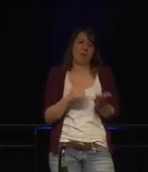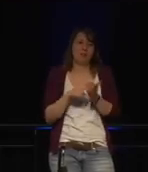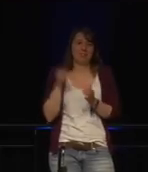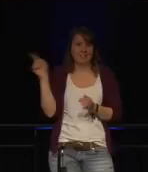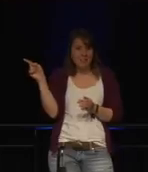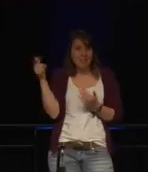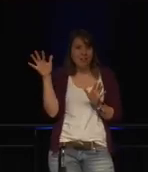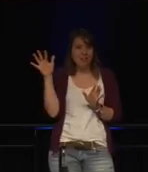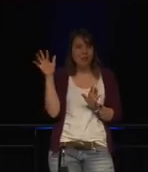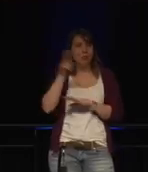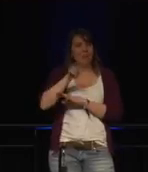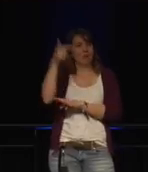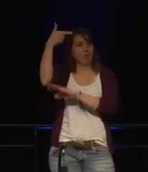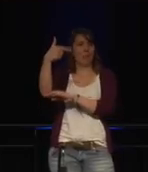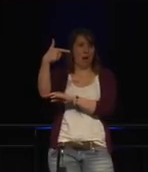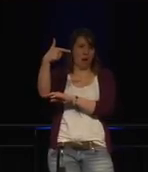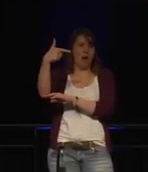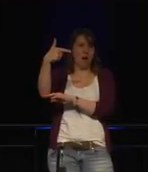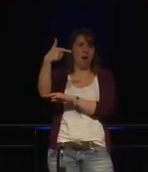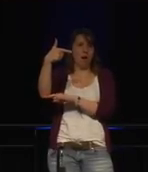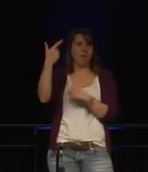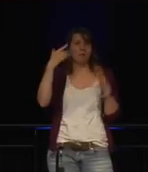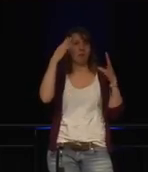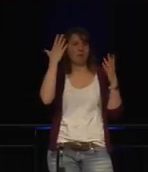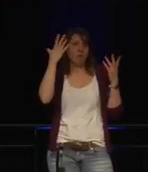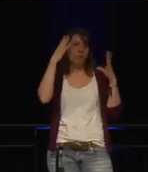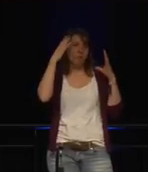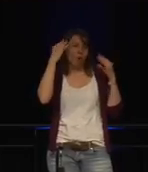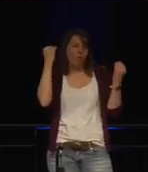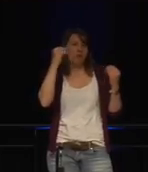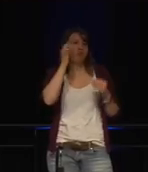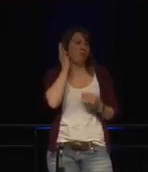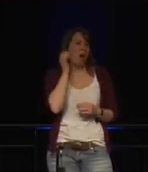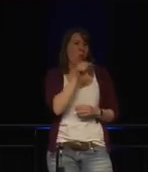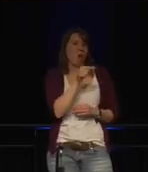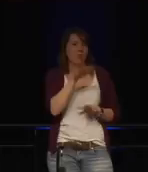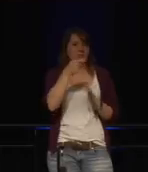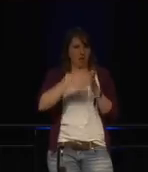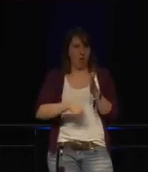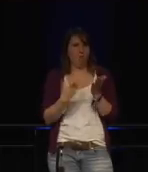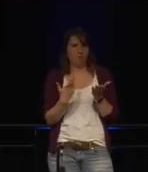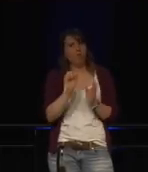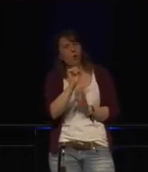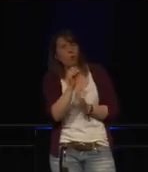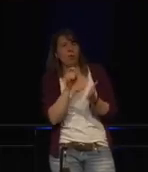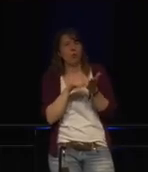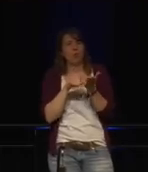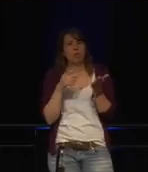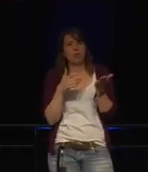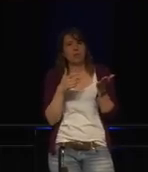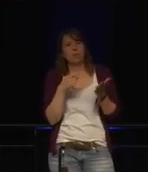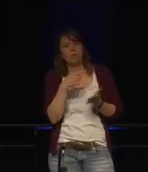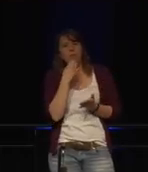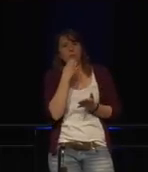2017. Pero vi una cámara de seguridad comprada por una mujer en...